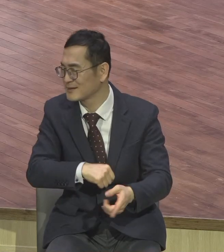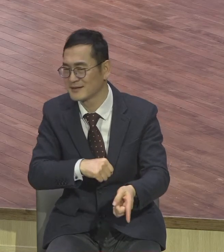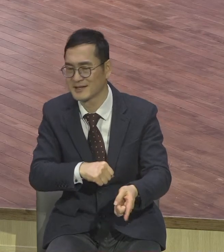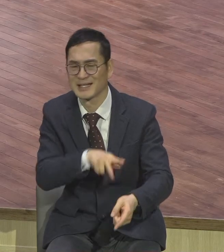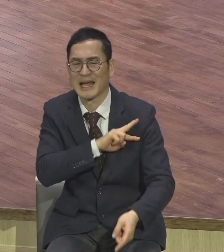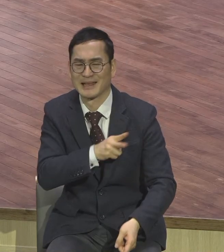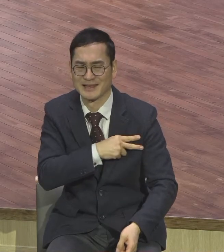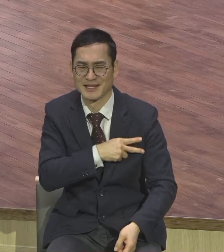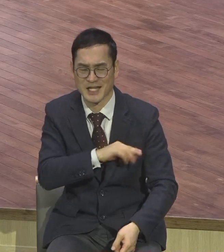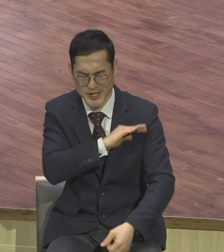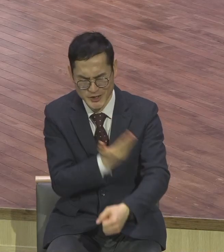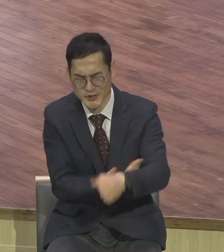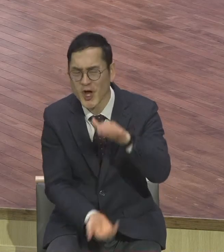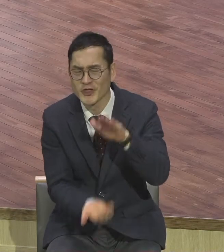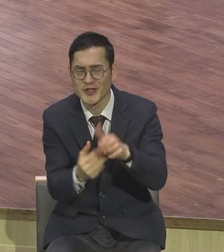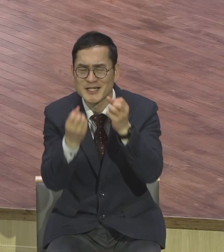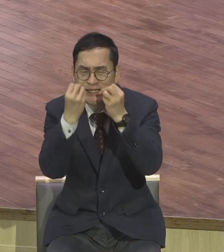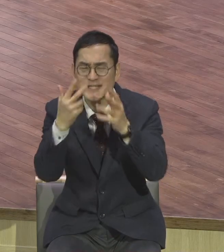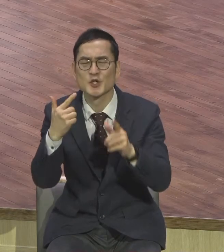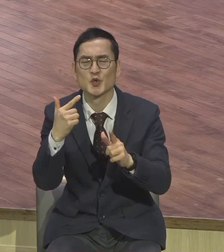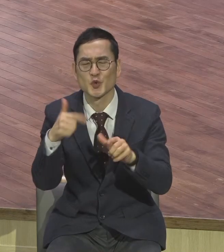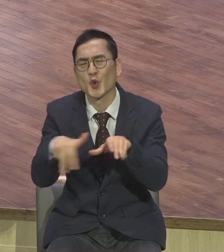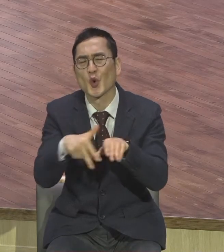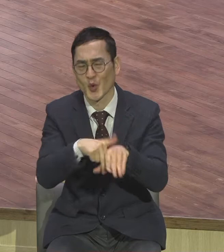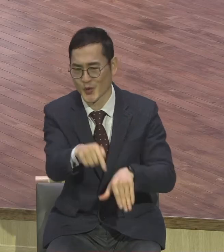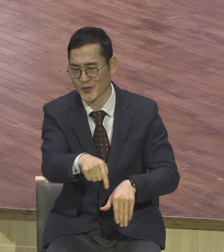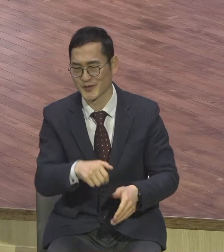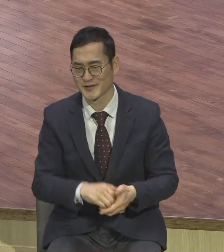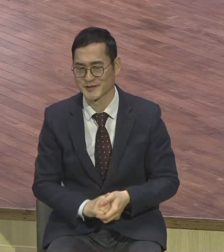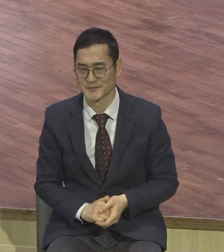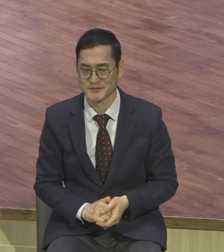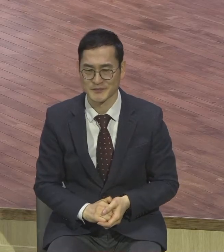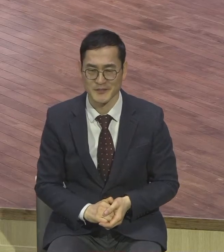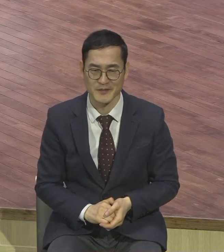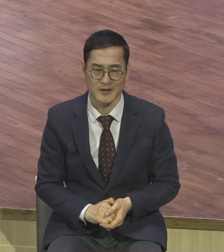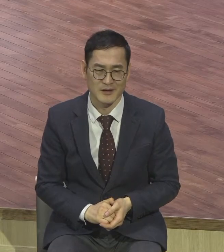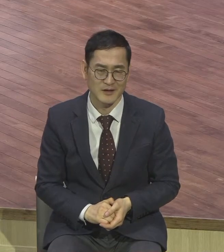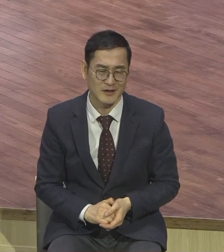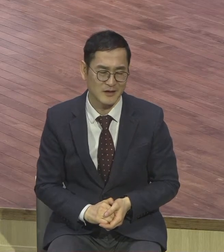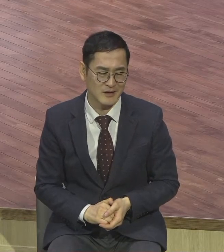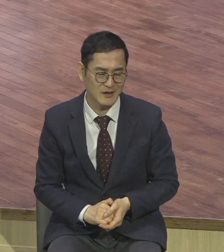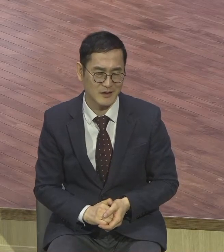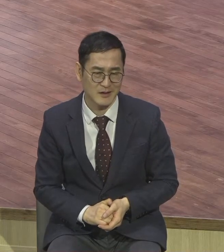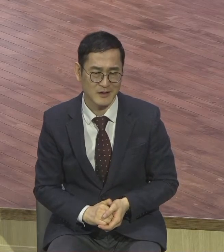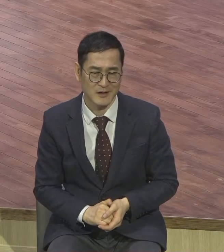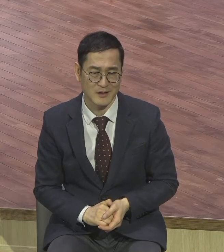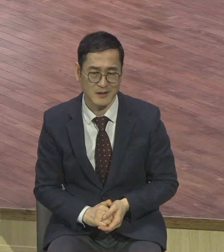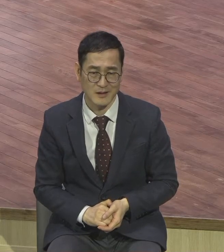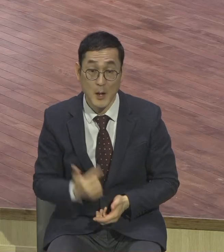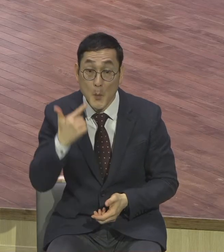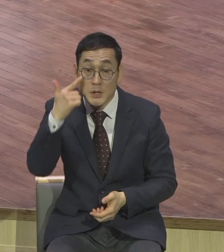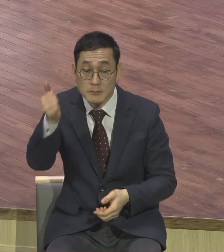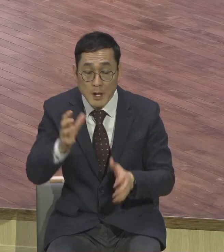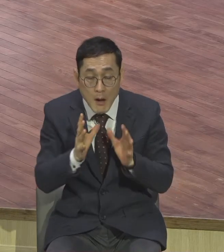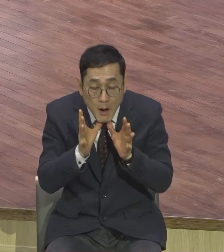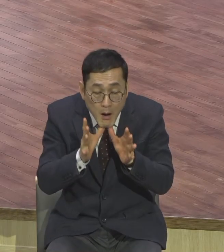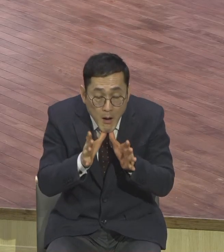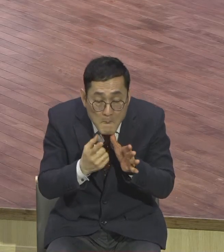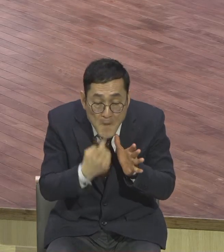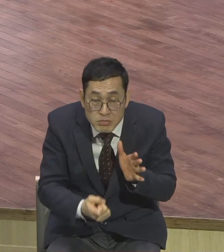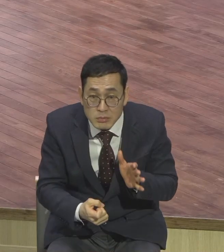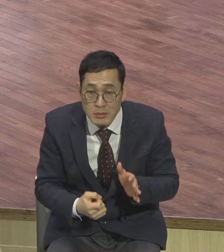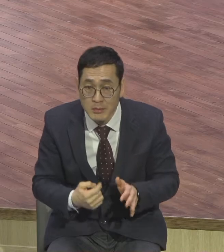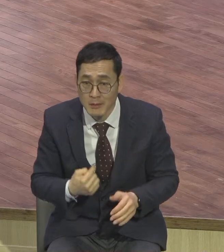목사가 봐도 헷갈릴 정도인데 일반 불신자들이나 조신자들 믿음 없는 사람들 이거 보면 그녀 이야